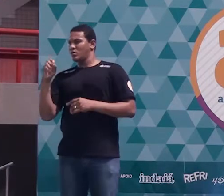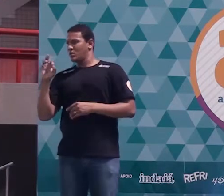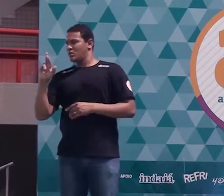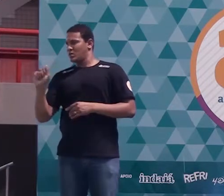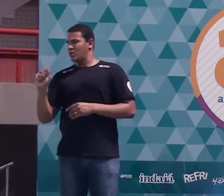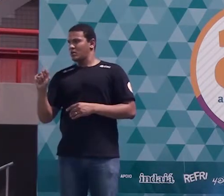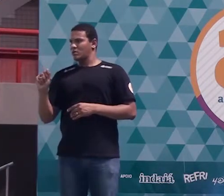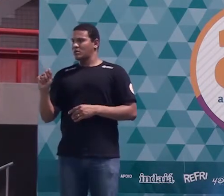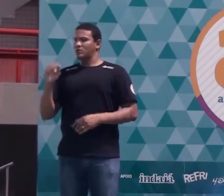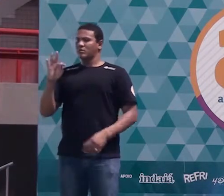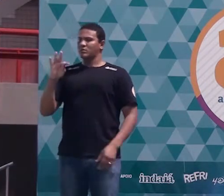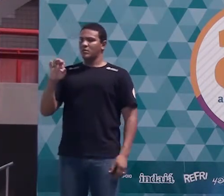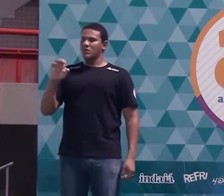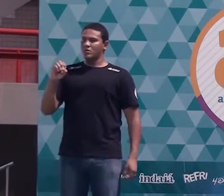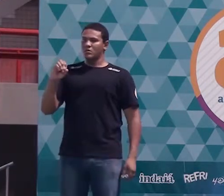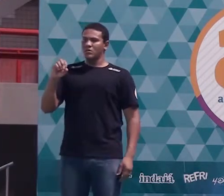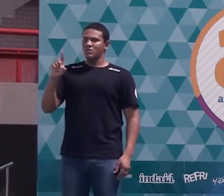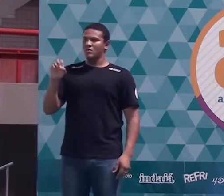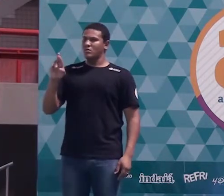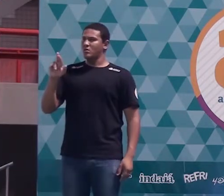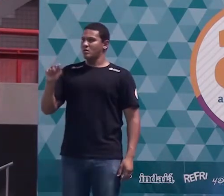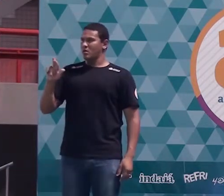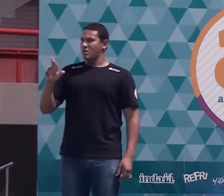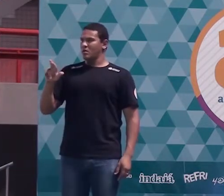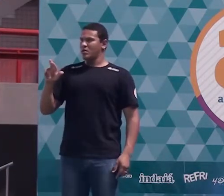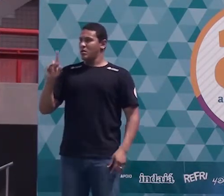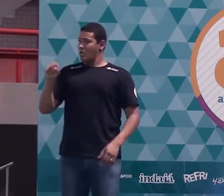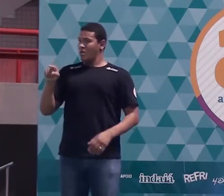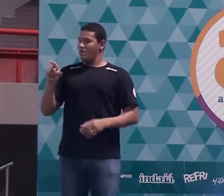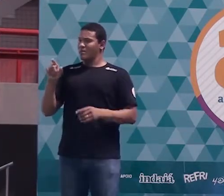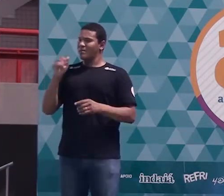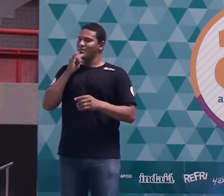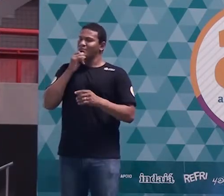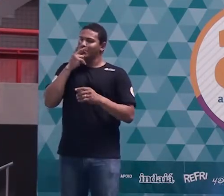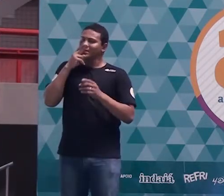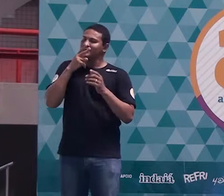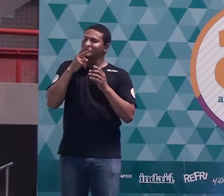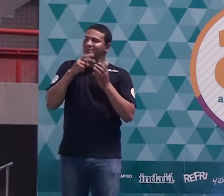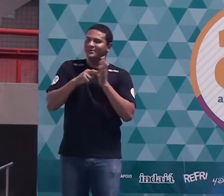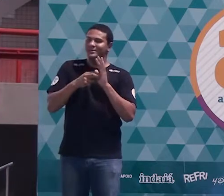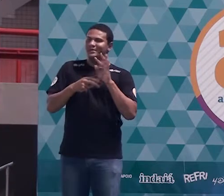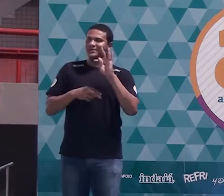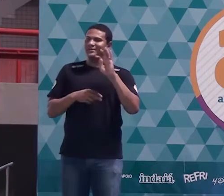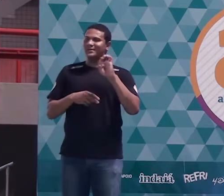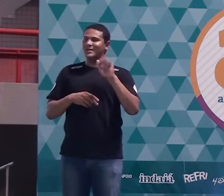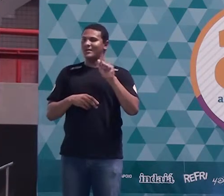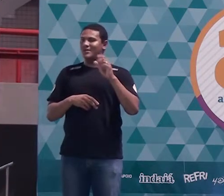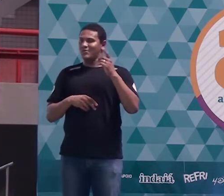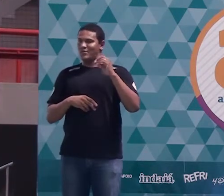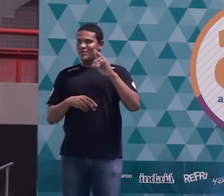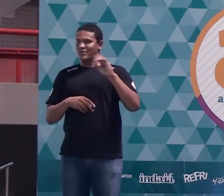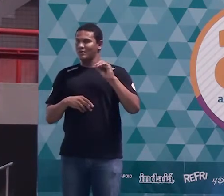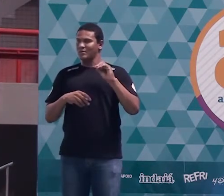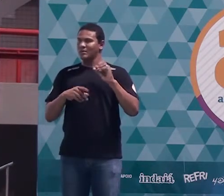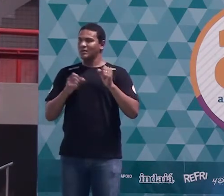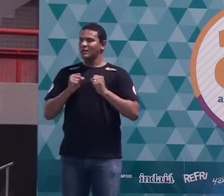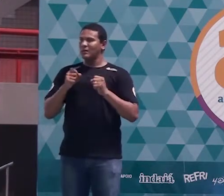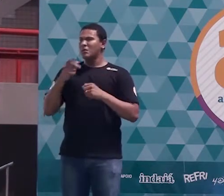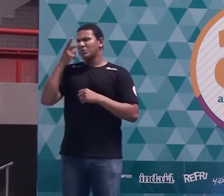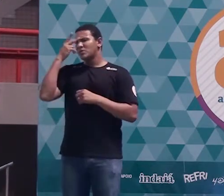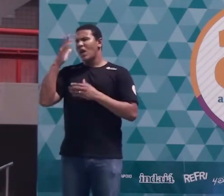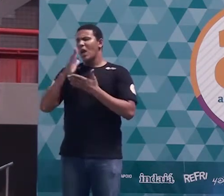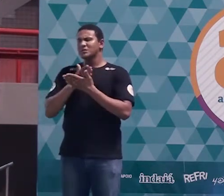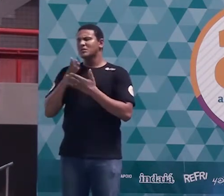inventou o verbo teodorar, que era o verbo te adorar, para dizer que amava a Teodora. Tem pessoa que não é muito de beijar, nem